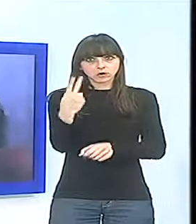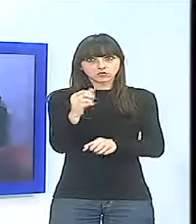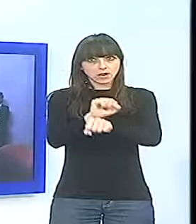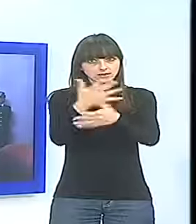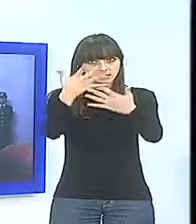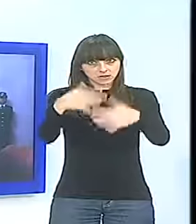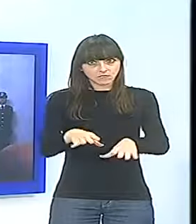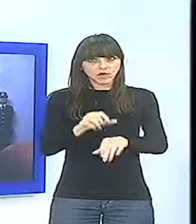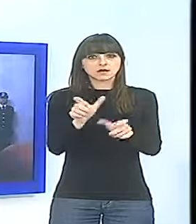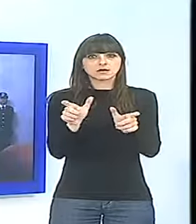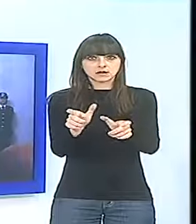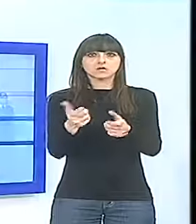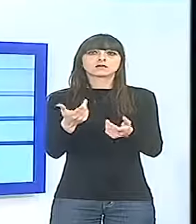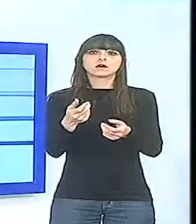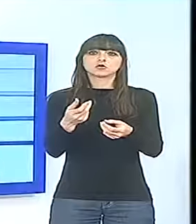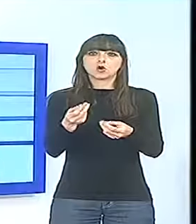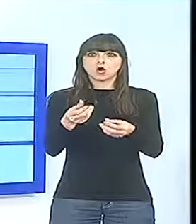altre sostanze stupefacenti.